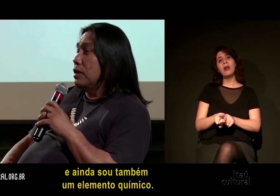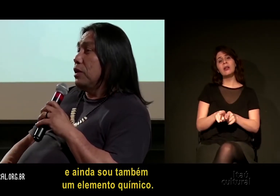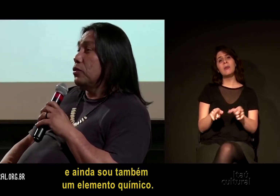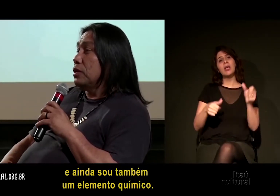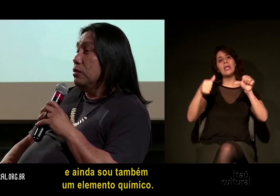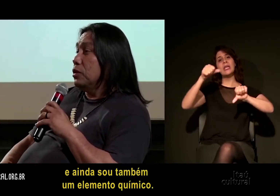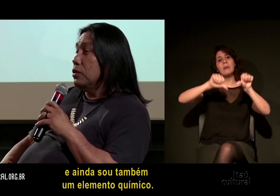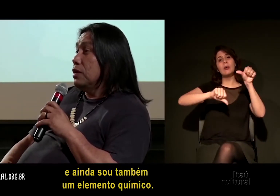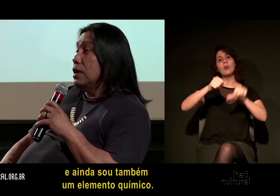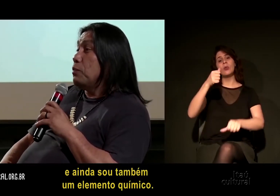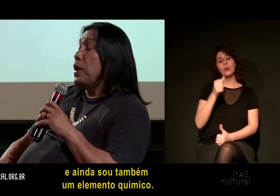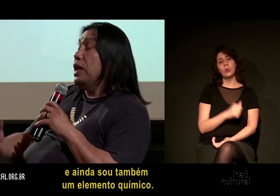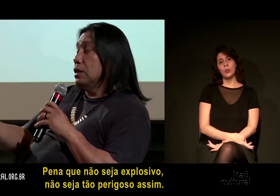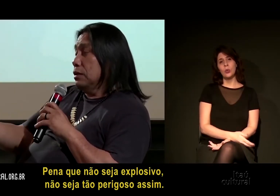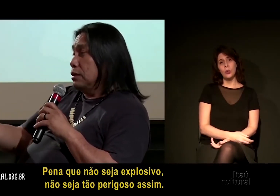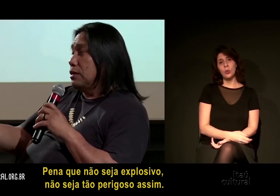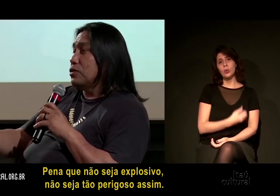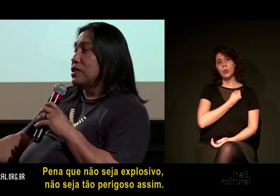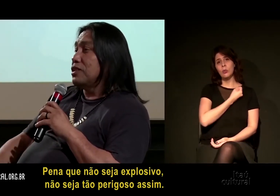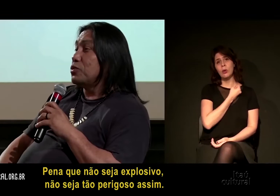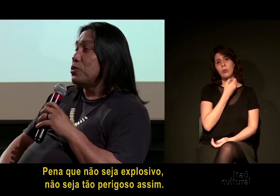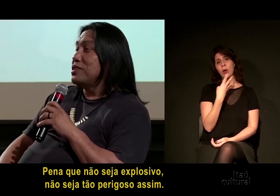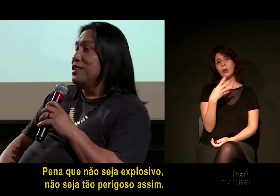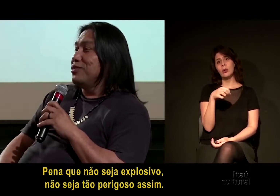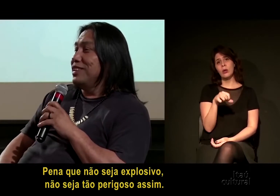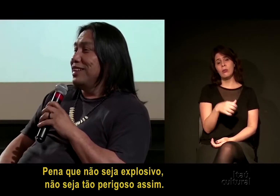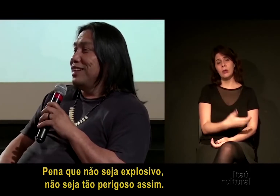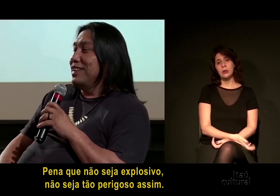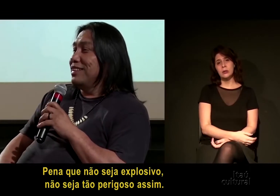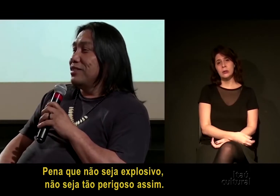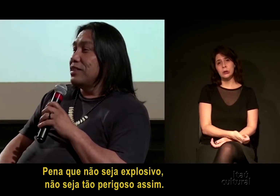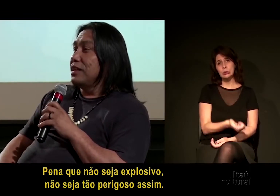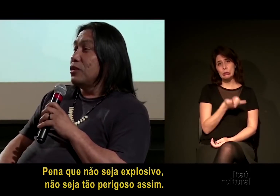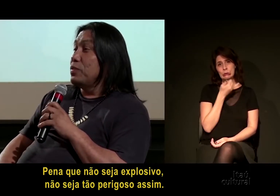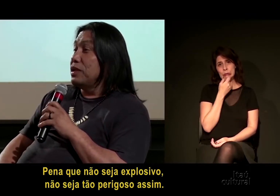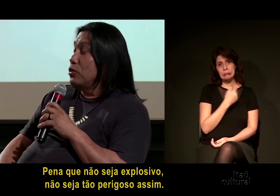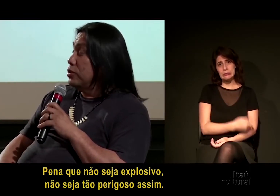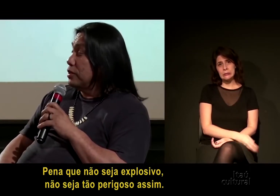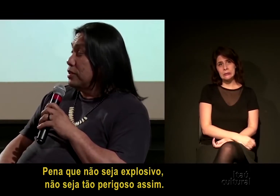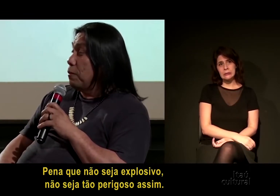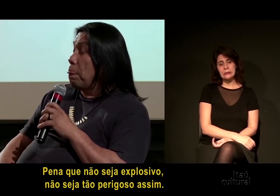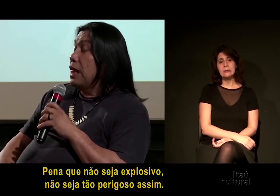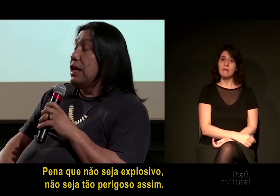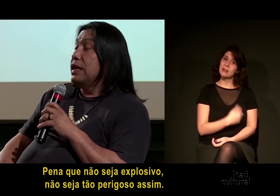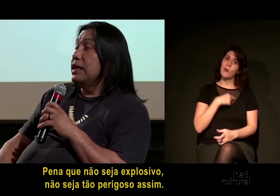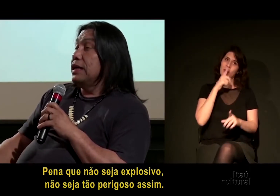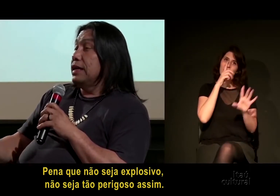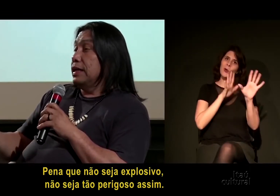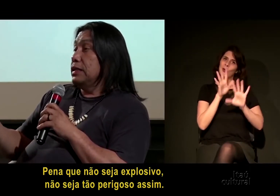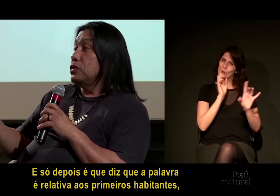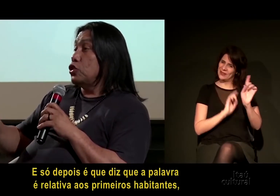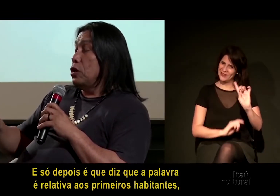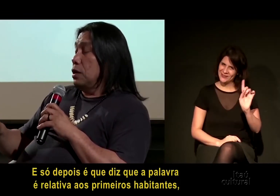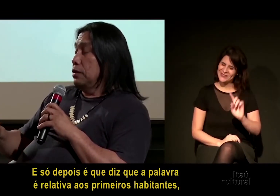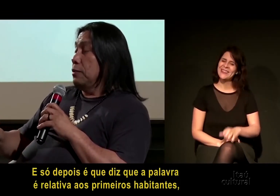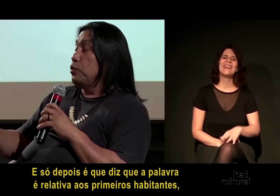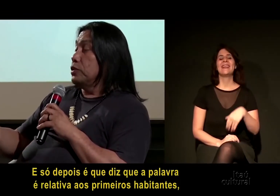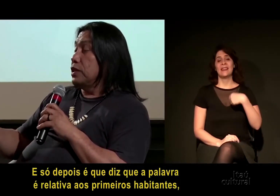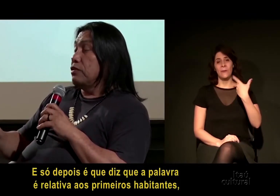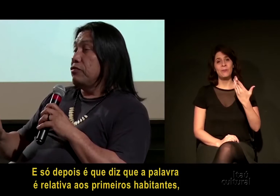elemento químico. Pena que não seja explosivo, né? Não seja tão perigoso assim. E só depois é que